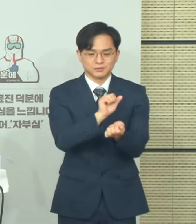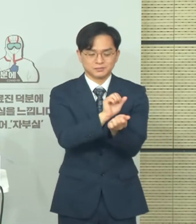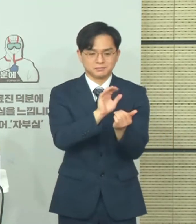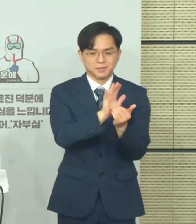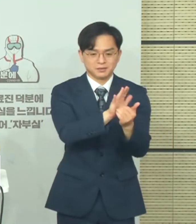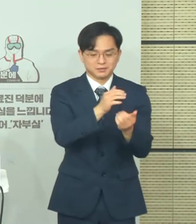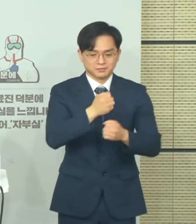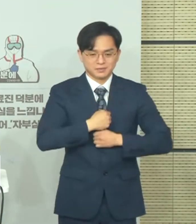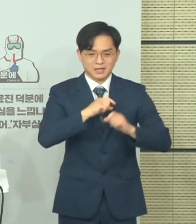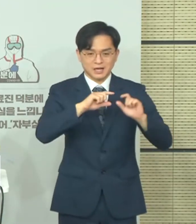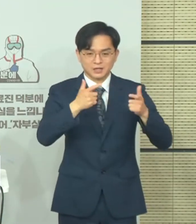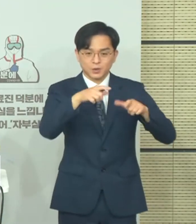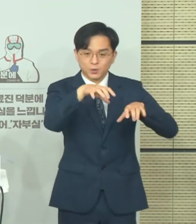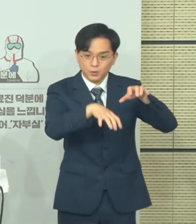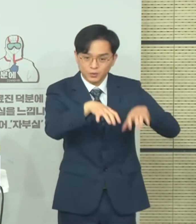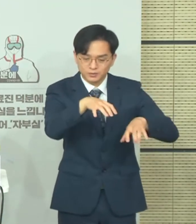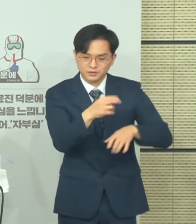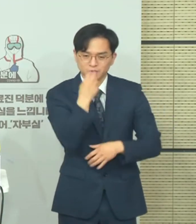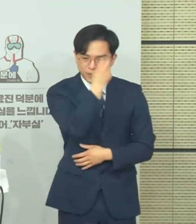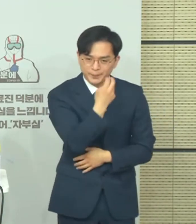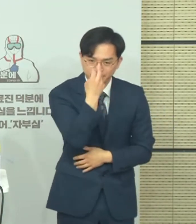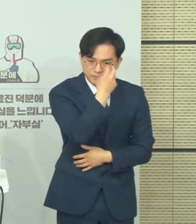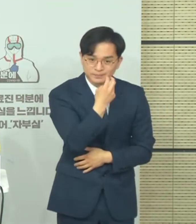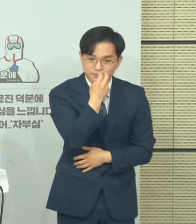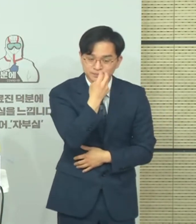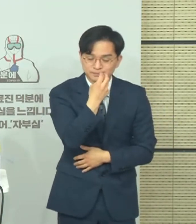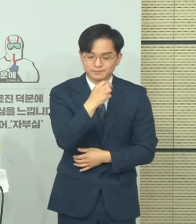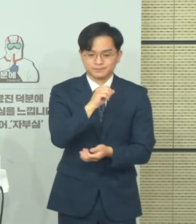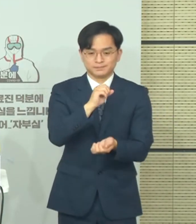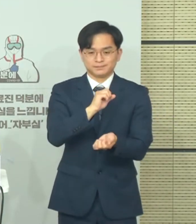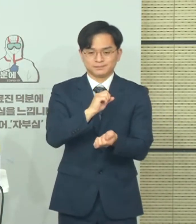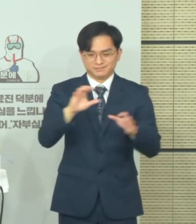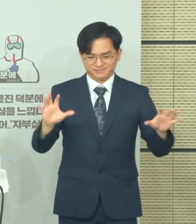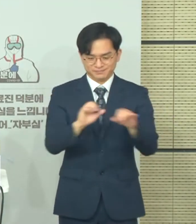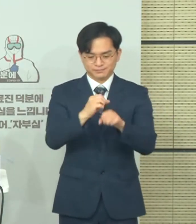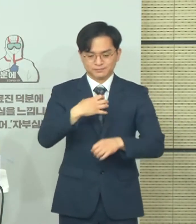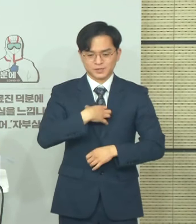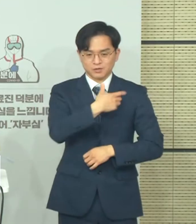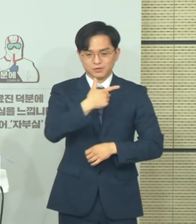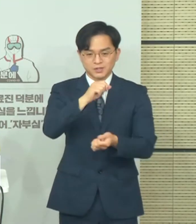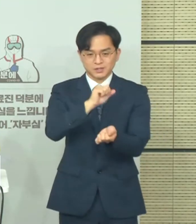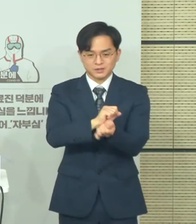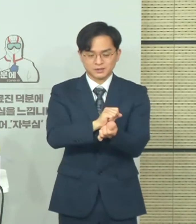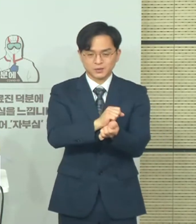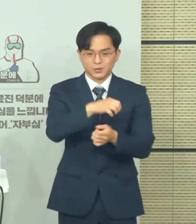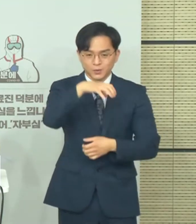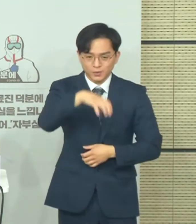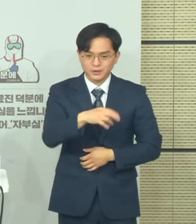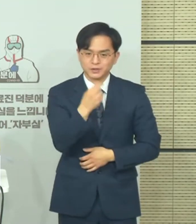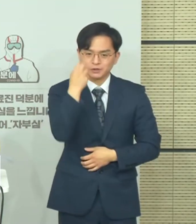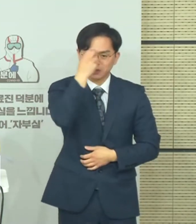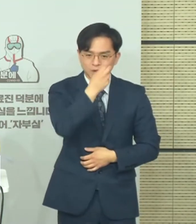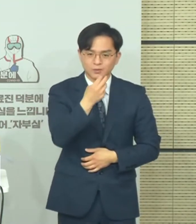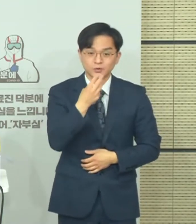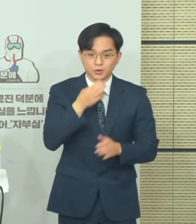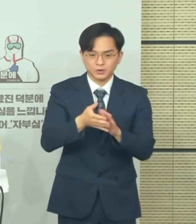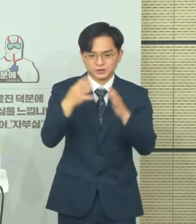박력 이행 사항을 점검하는 등 고위험 시술과 사업장 점검 을 지속해 나갈 계획입니다